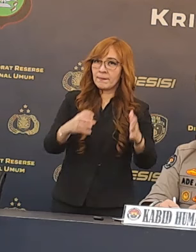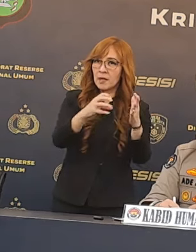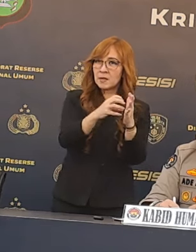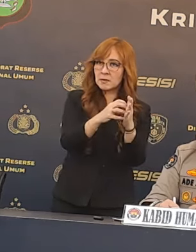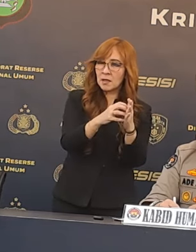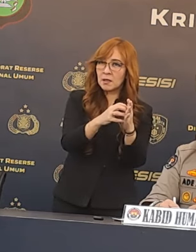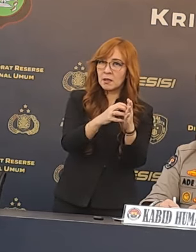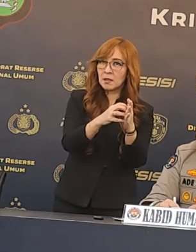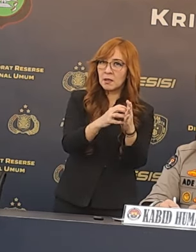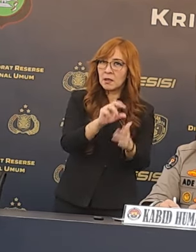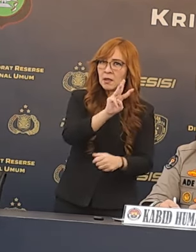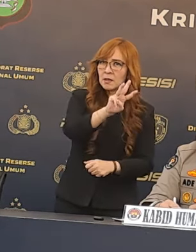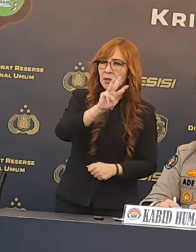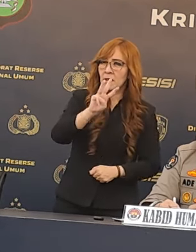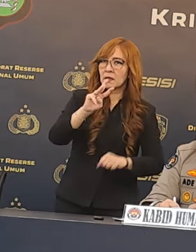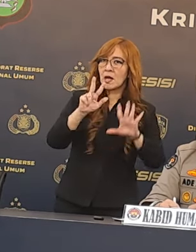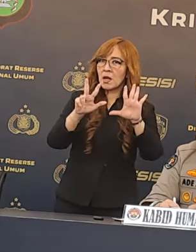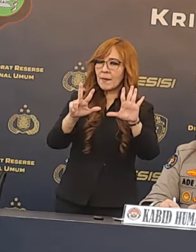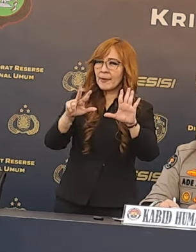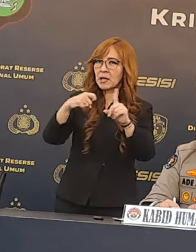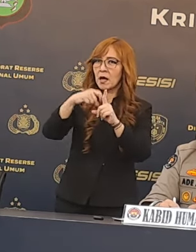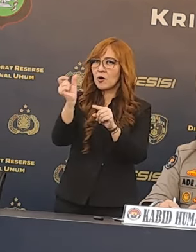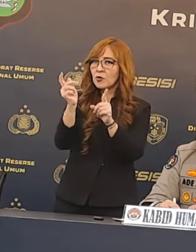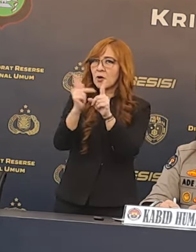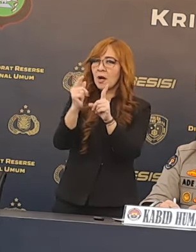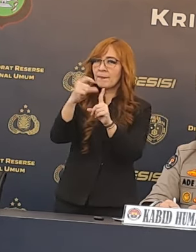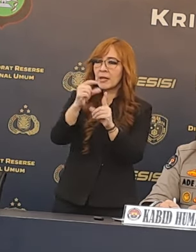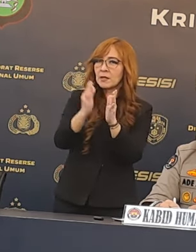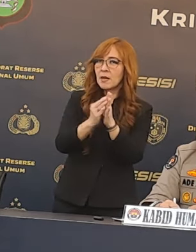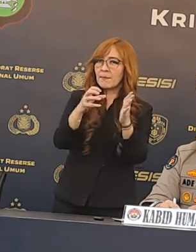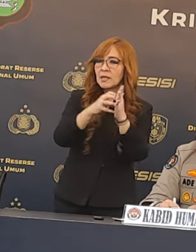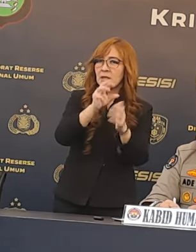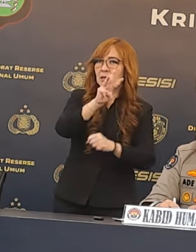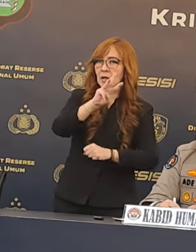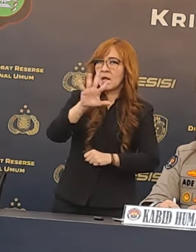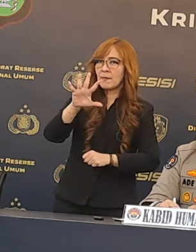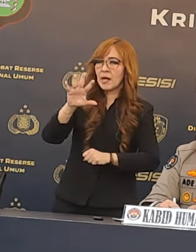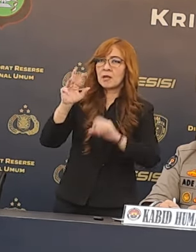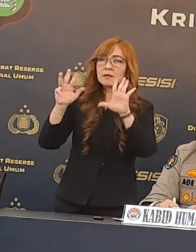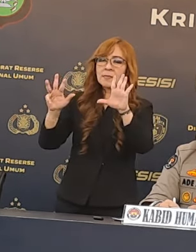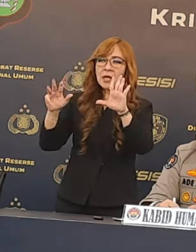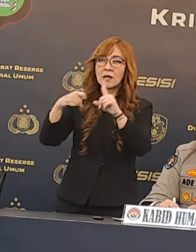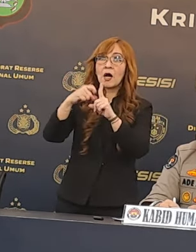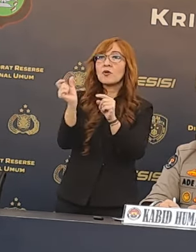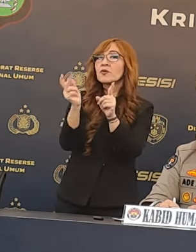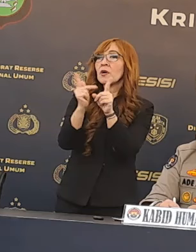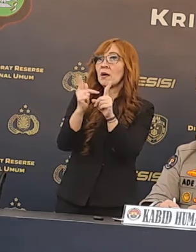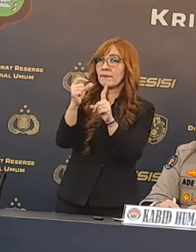pasal 338 KUHP, dan pasal 359 KUHP.